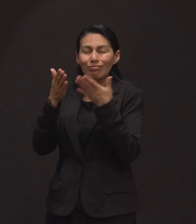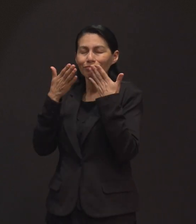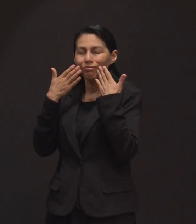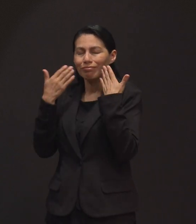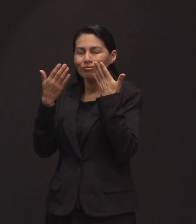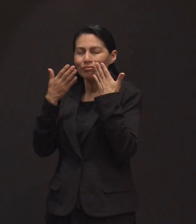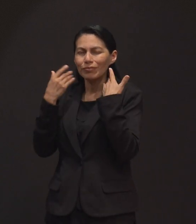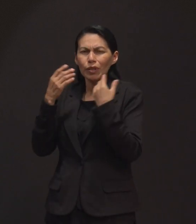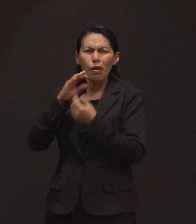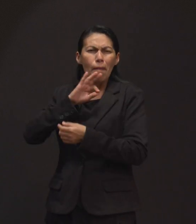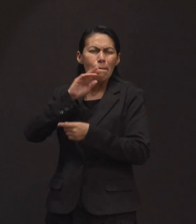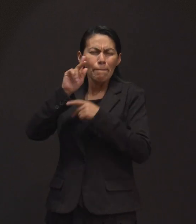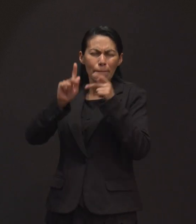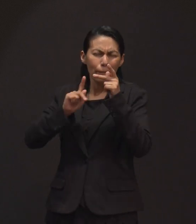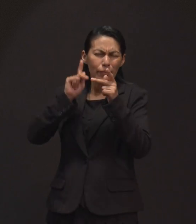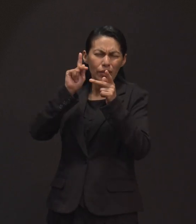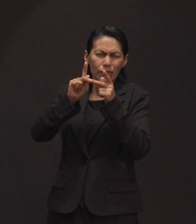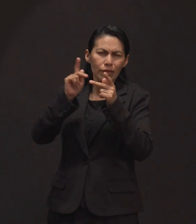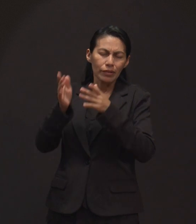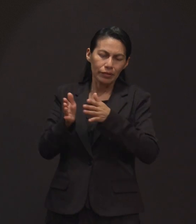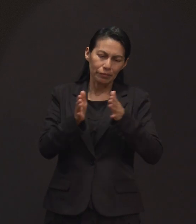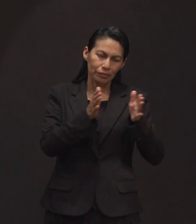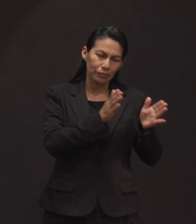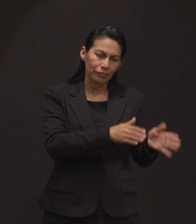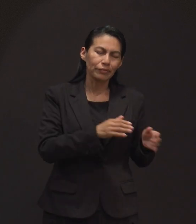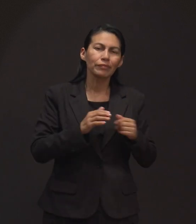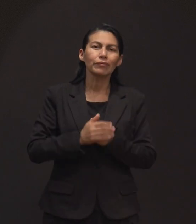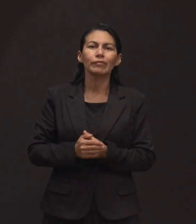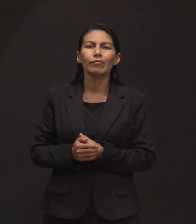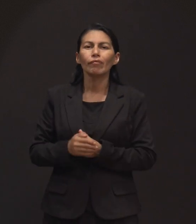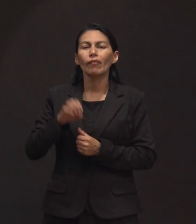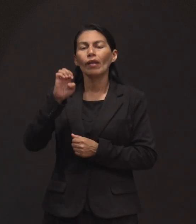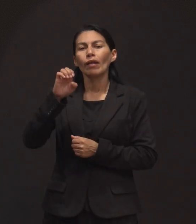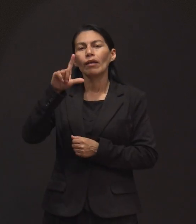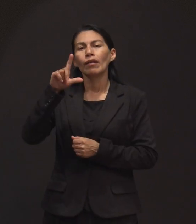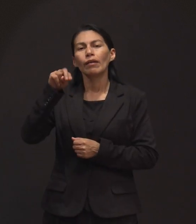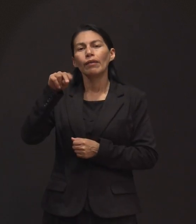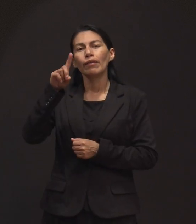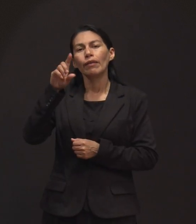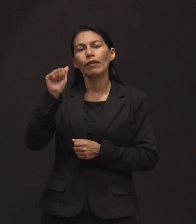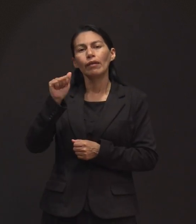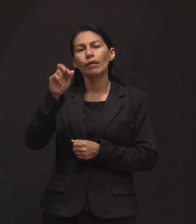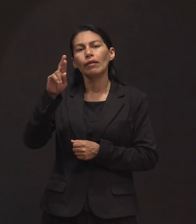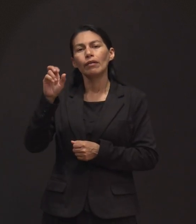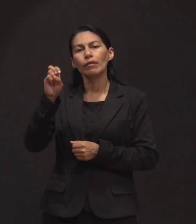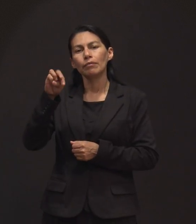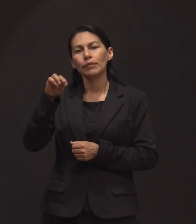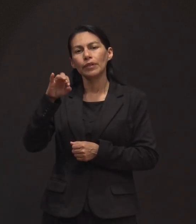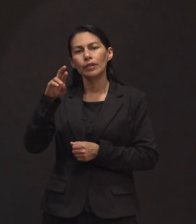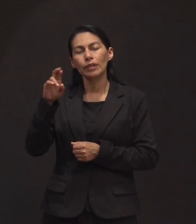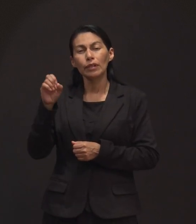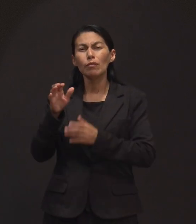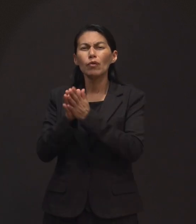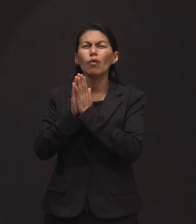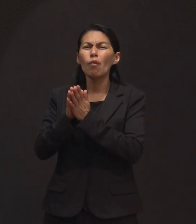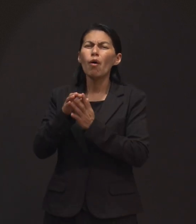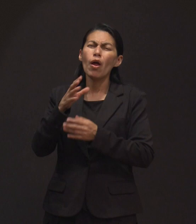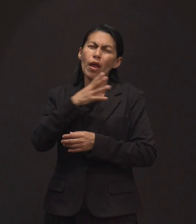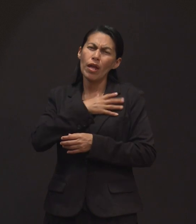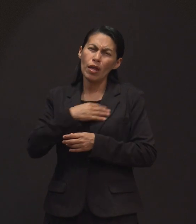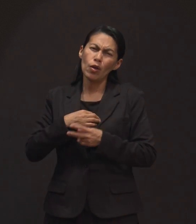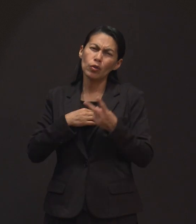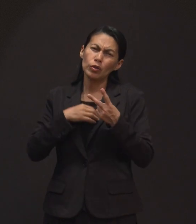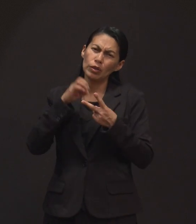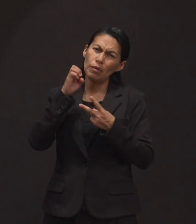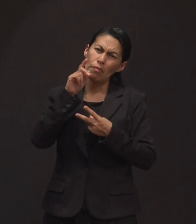agradable y perfecta. Elda Ramírez, por favor, oren por mis hijos Pedro, Eugenio y